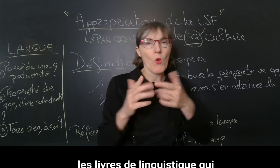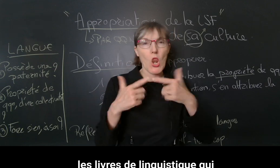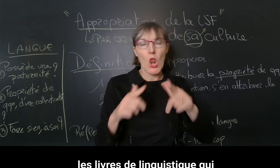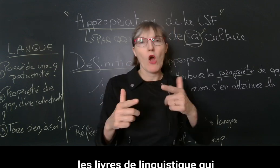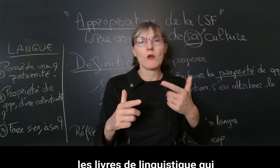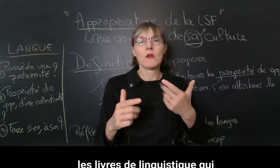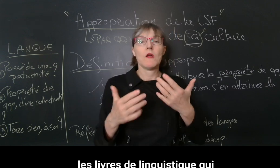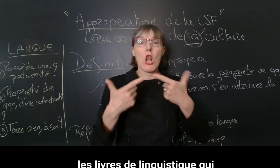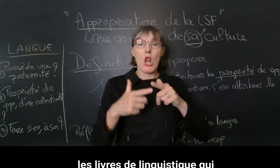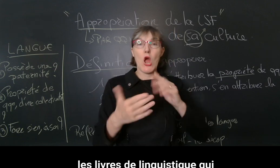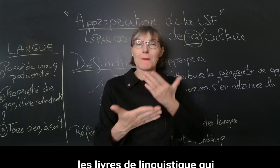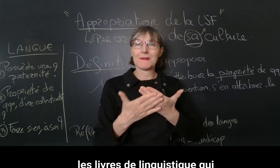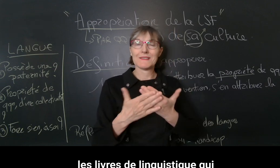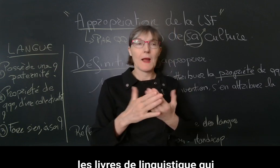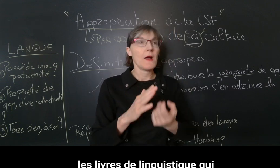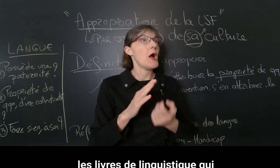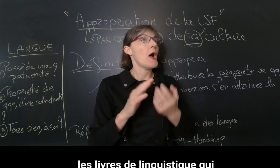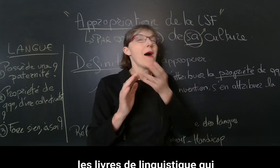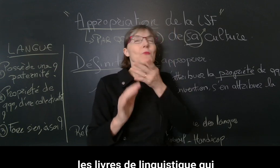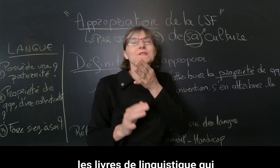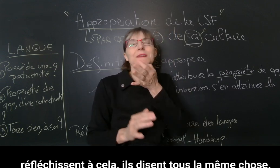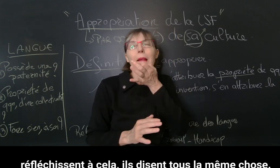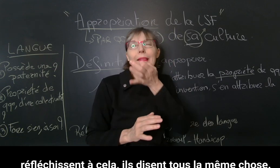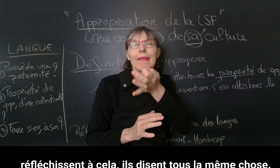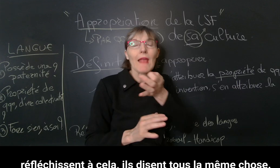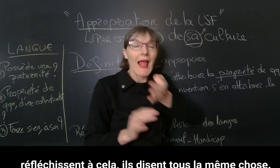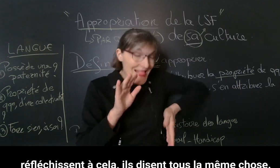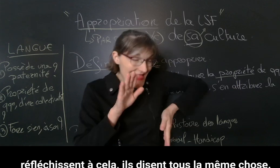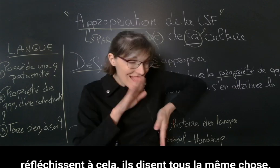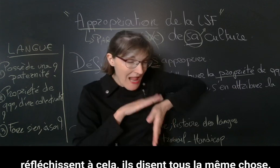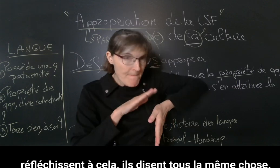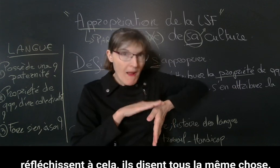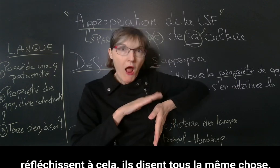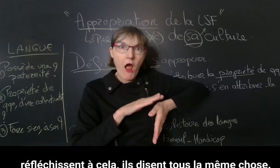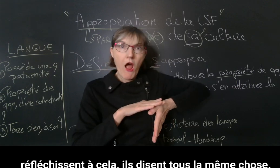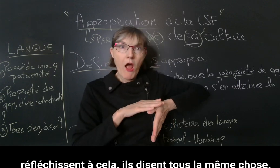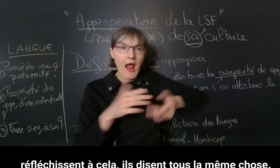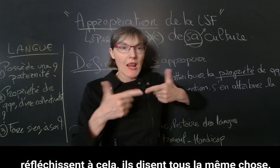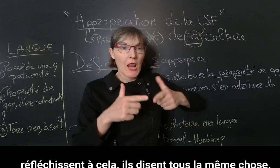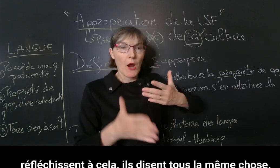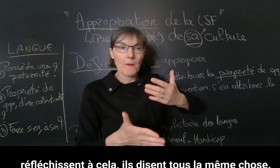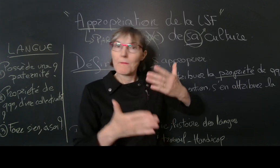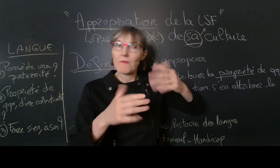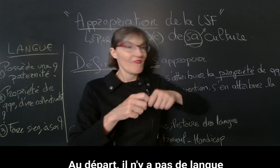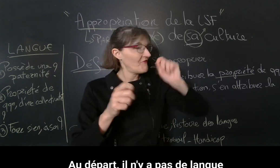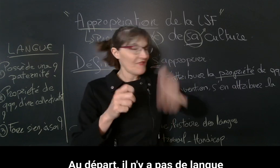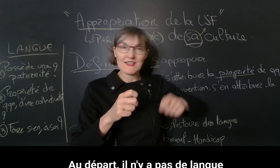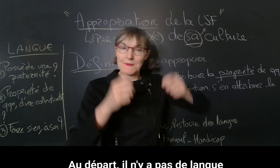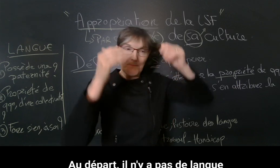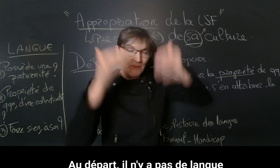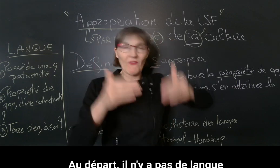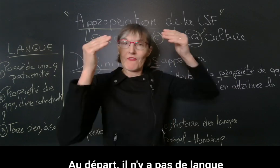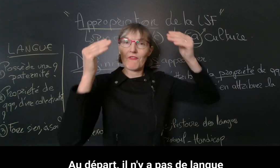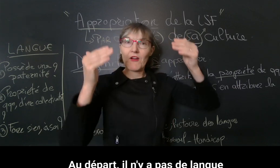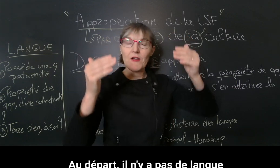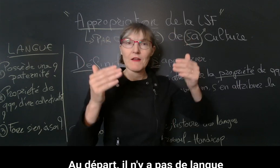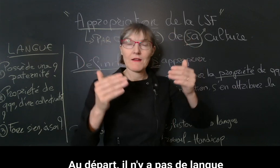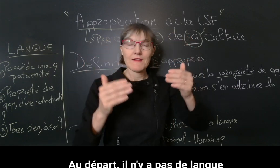livres qui de linguistique et qui réfléchissent à cela ils disent tous la même chose au départ il n'y a pas de